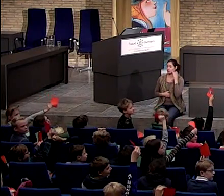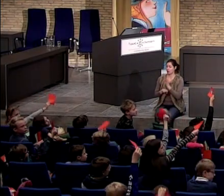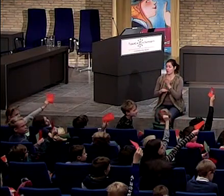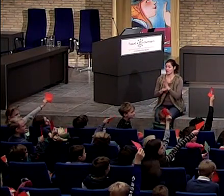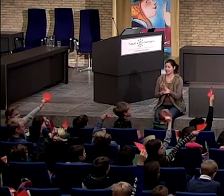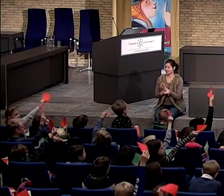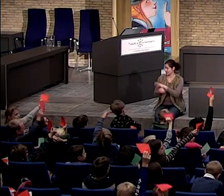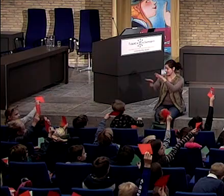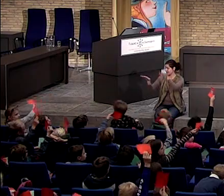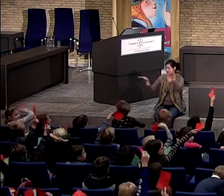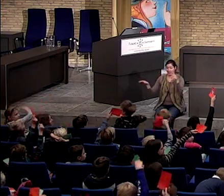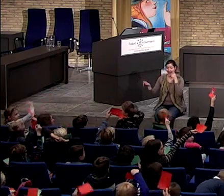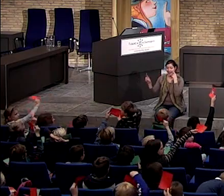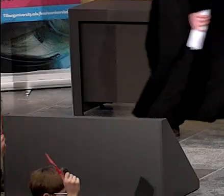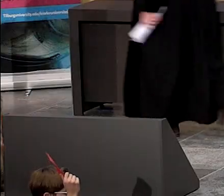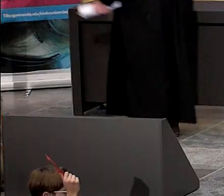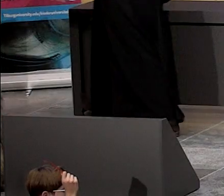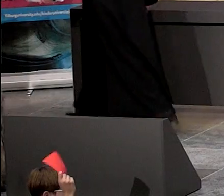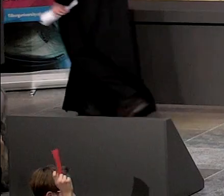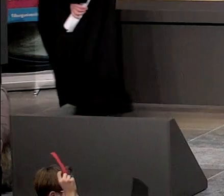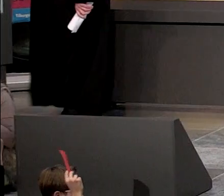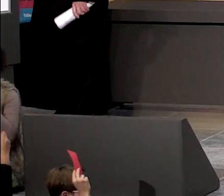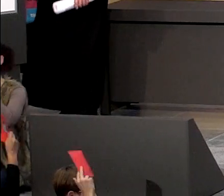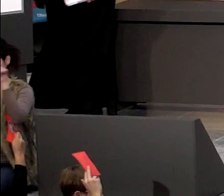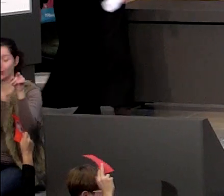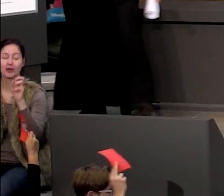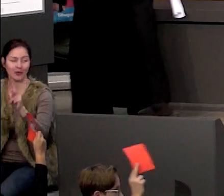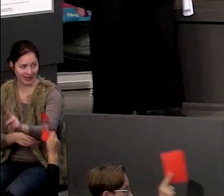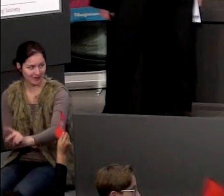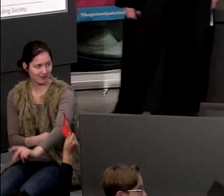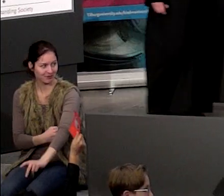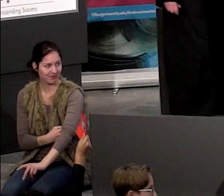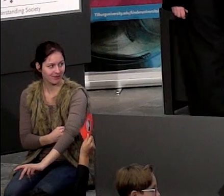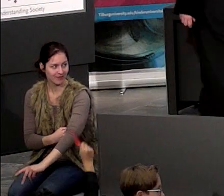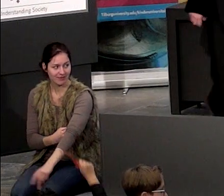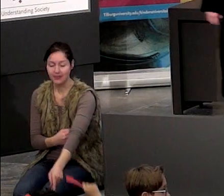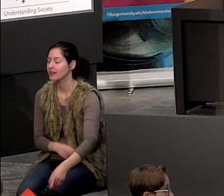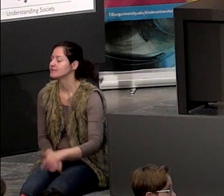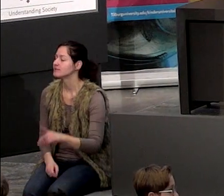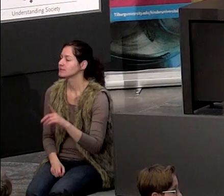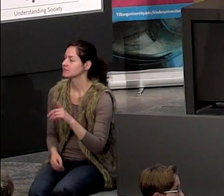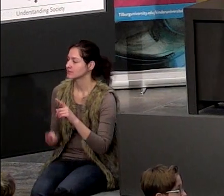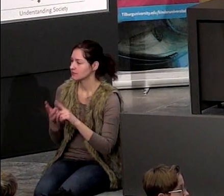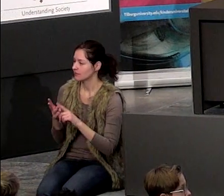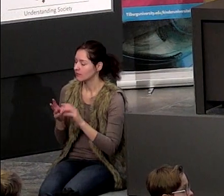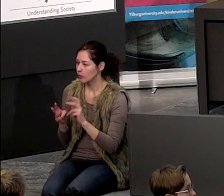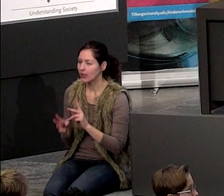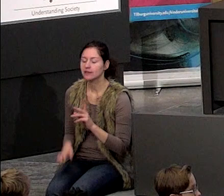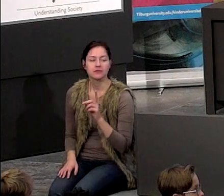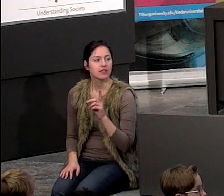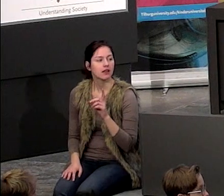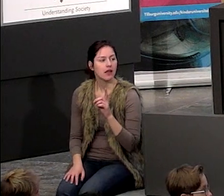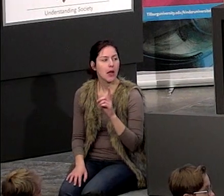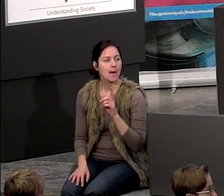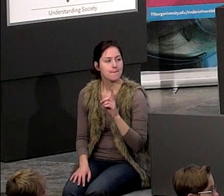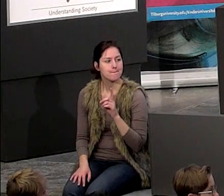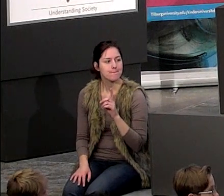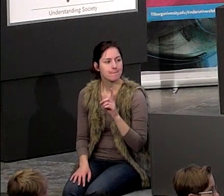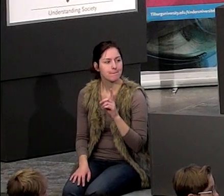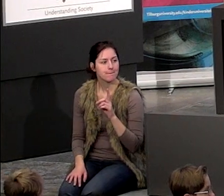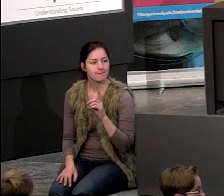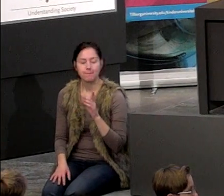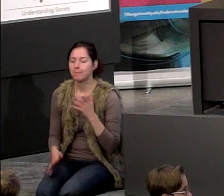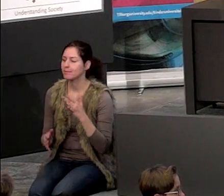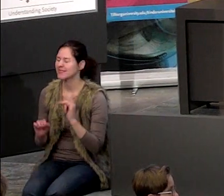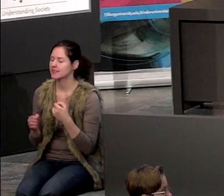heren, collega's. Let op. Ja? Maar het is natuurlijk wel zo dat als je, en dat geldt voor onderwijs niet zo, hoewel misschien dadelijk toch wel een